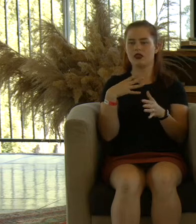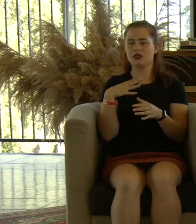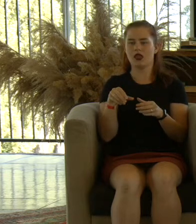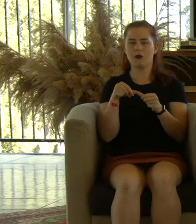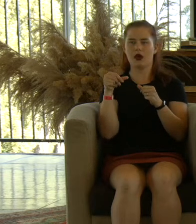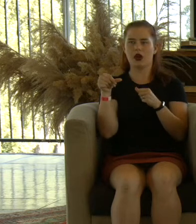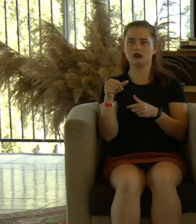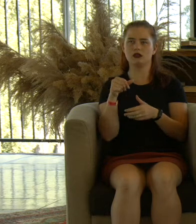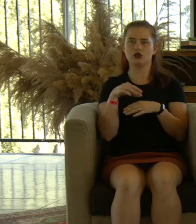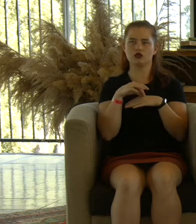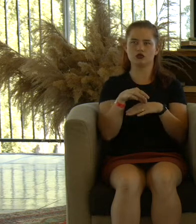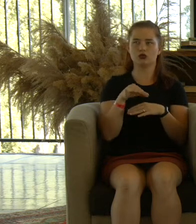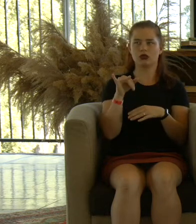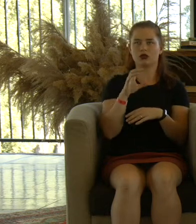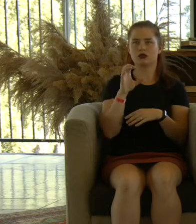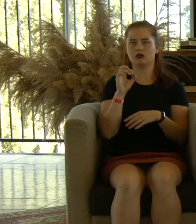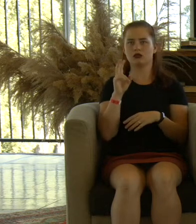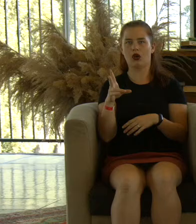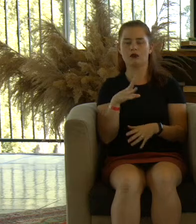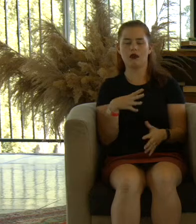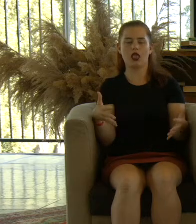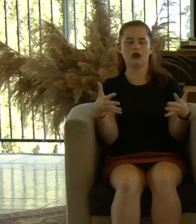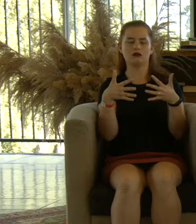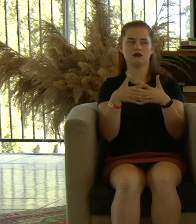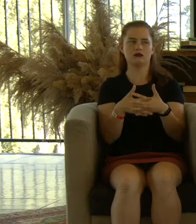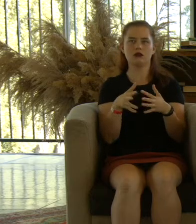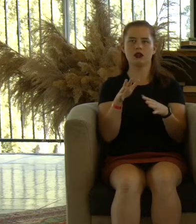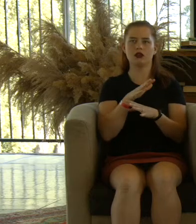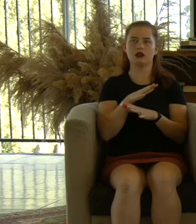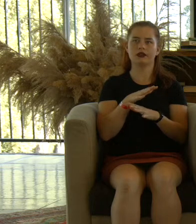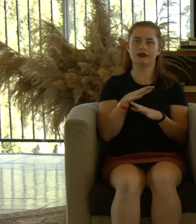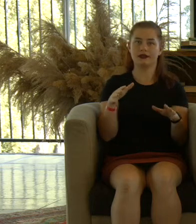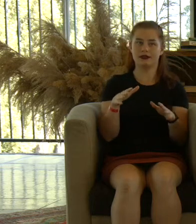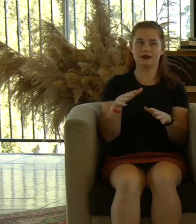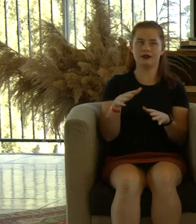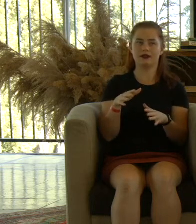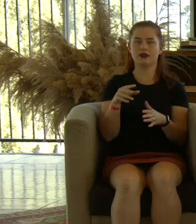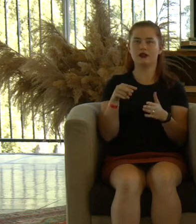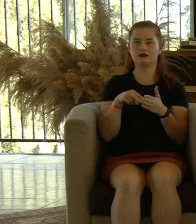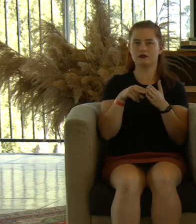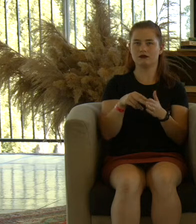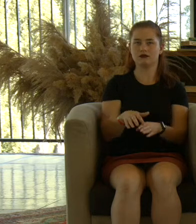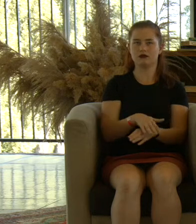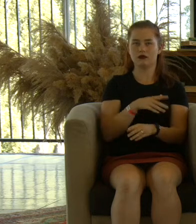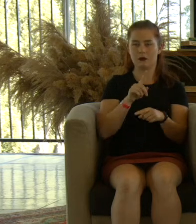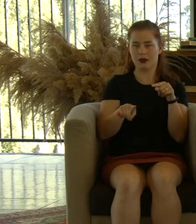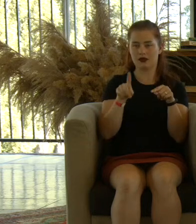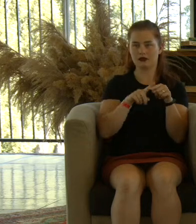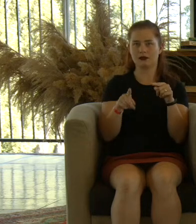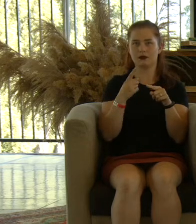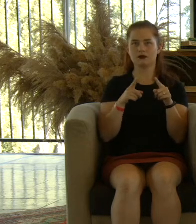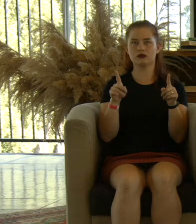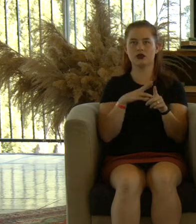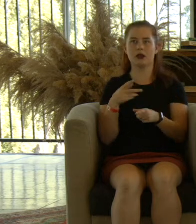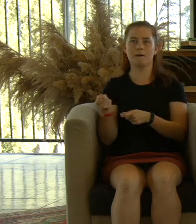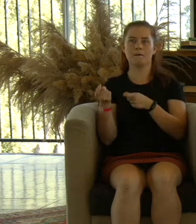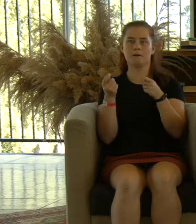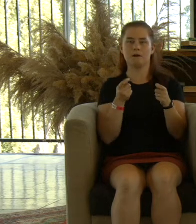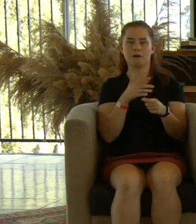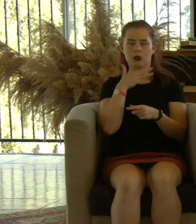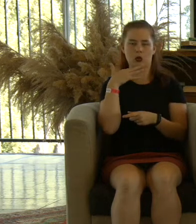от шкурка и сок, не отделились они вместе. Оно не забраживало быстро, поэтому я, поскольку привез тонну винограда с юга